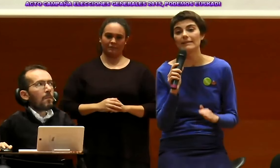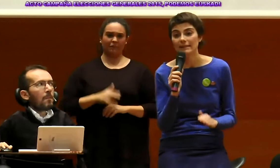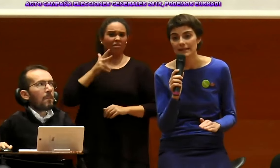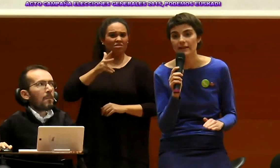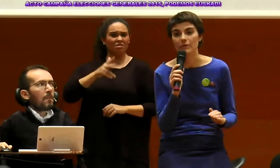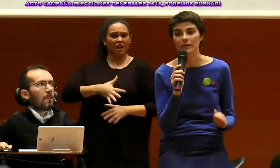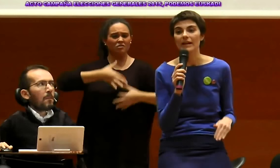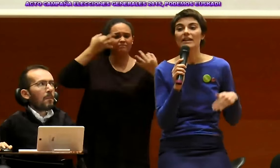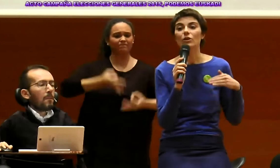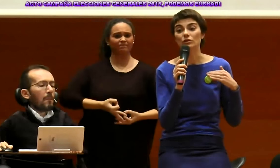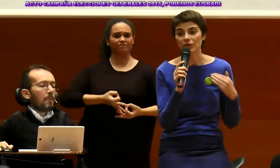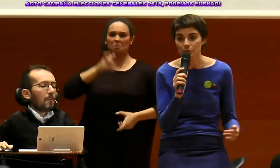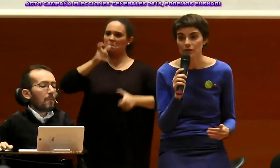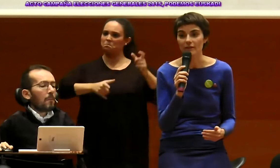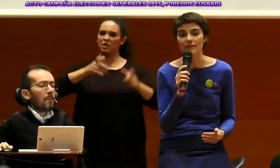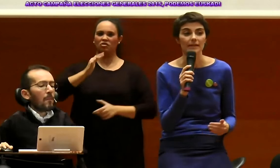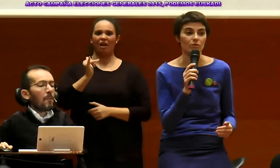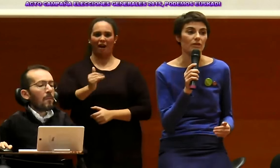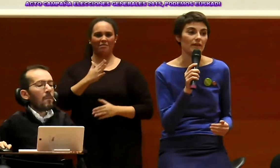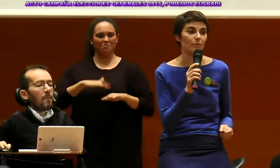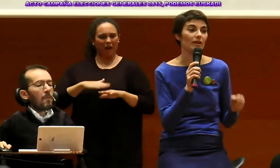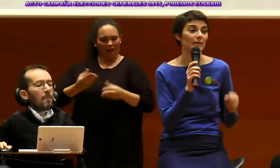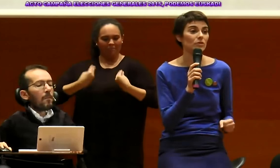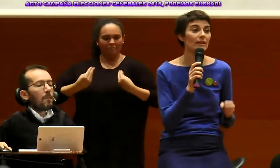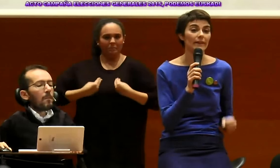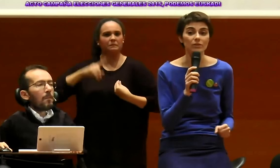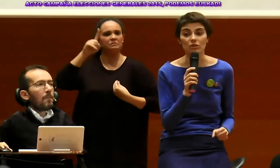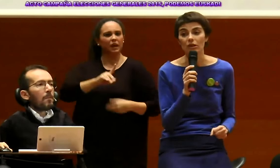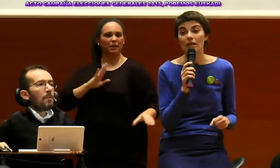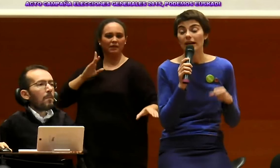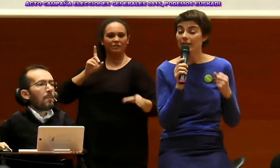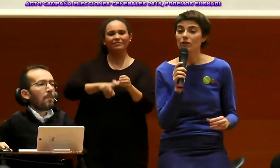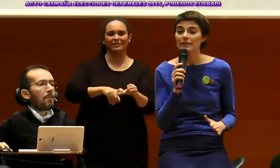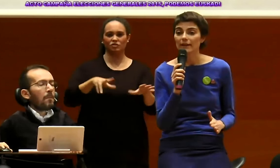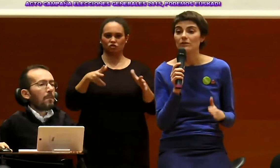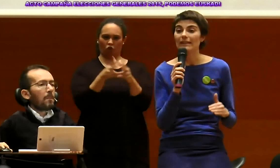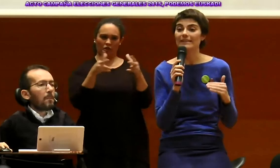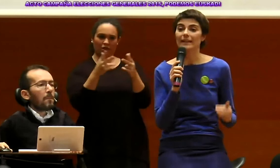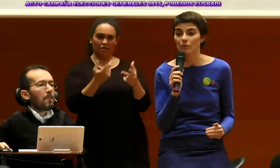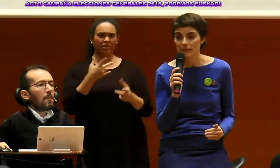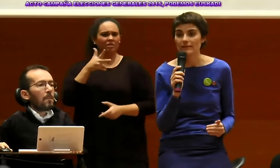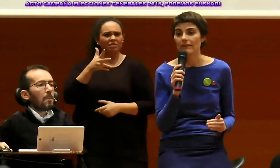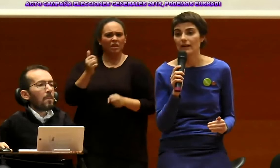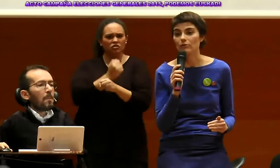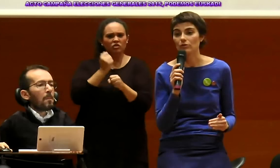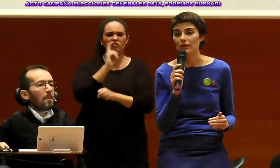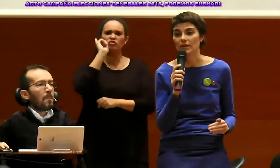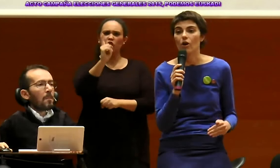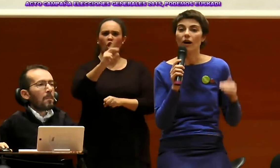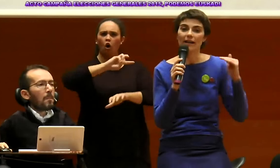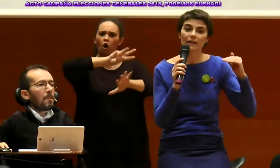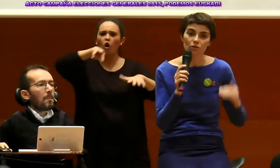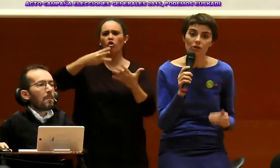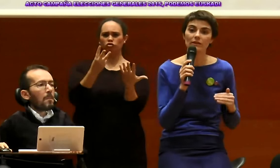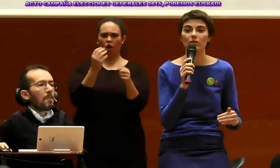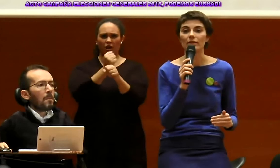la gente tiene de qué vivir y contribuye además a la sociedad. Porque creemos que el derecho al trabajo tiene que ser algo más que trabajar 8 horas.